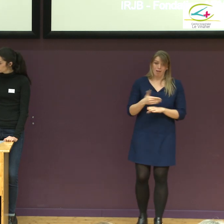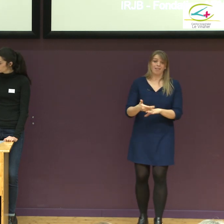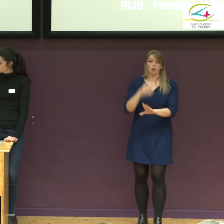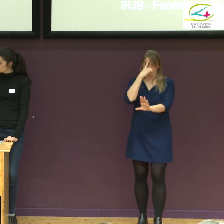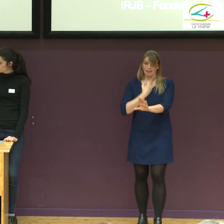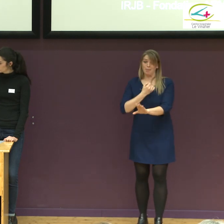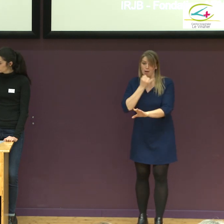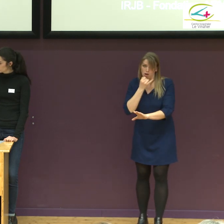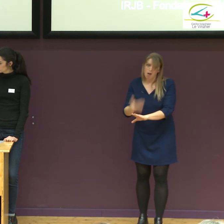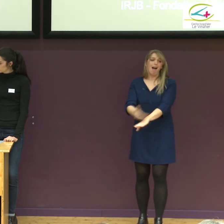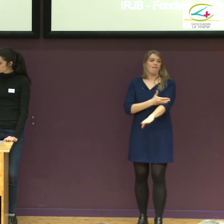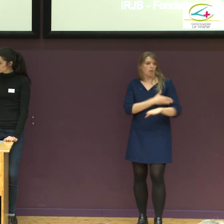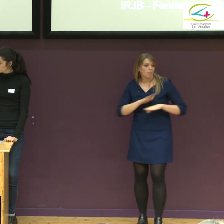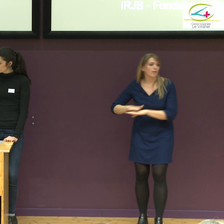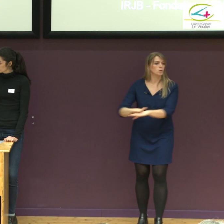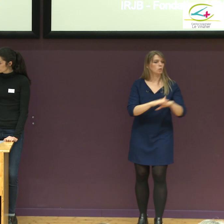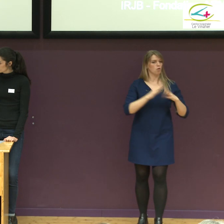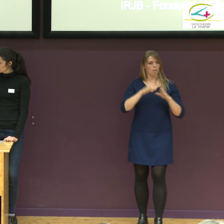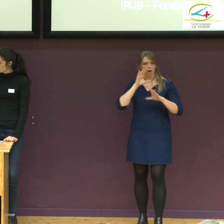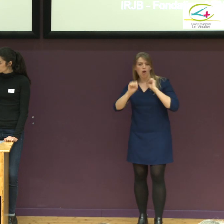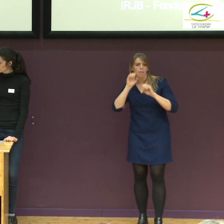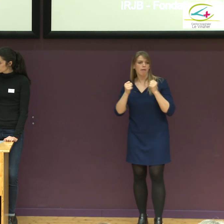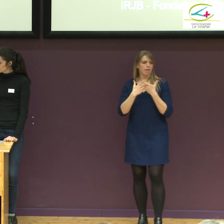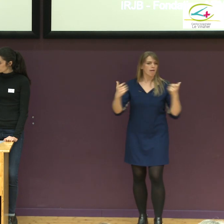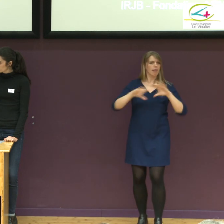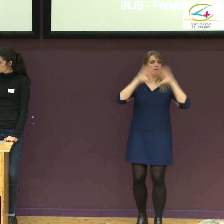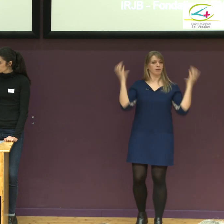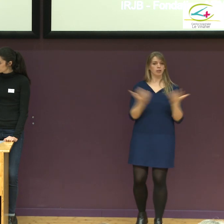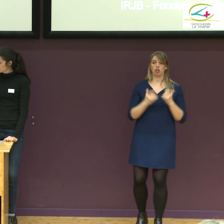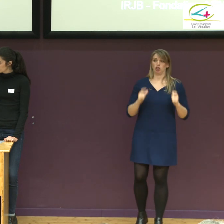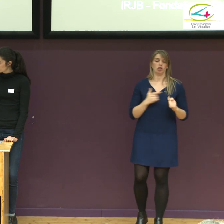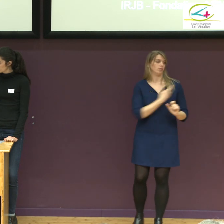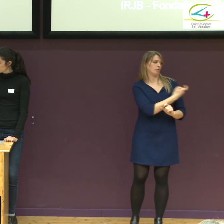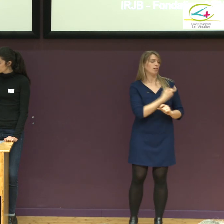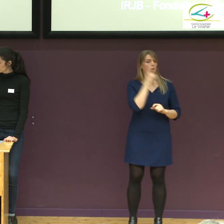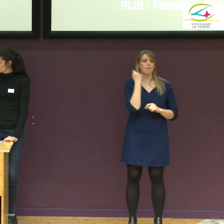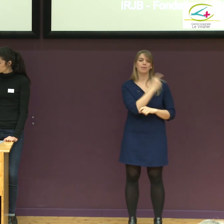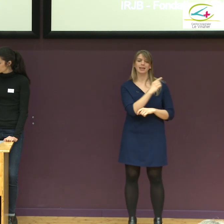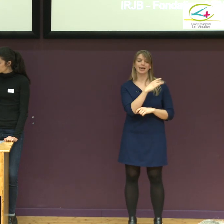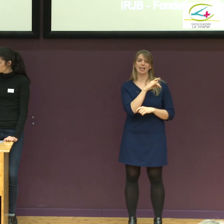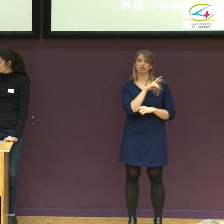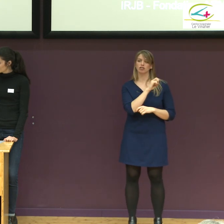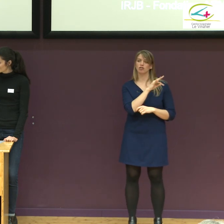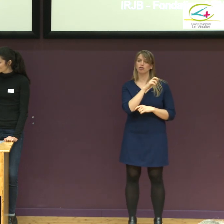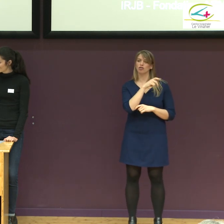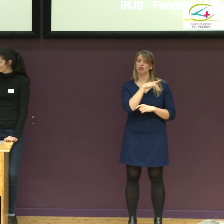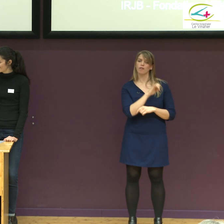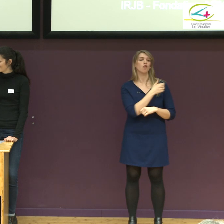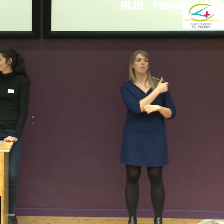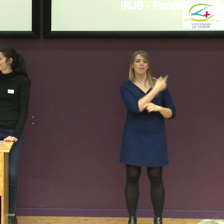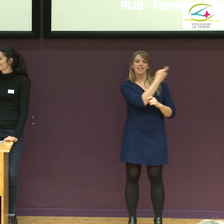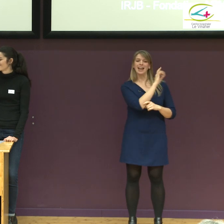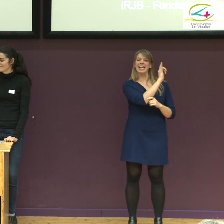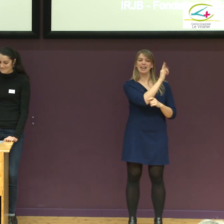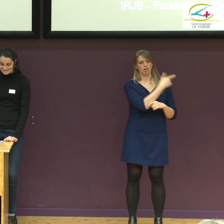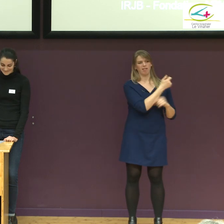suicide, qu'est-ce qu'on peut faire, comment est-ce qu'on peut repérer. On a la chance d'avoir effectivement Christophe qui vient de Lille, donc c'est lui, vu qu'il a fait un grand voyage, qui parlera le plus, mais